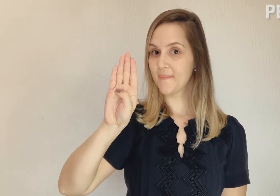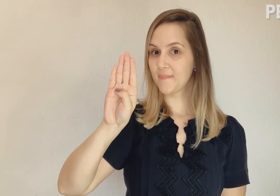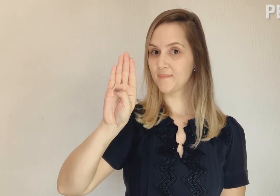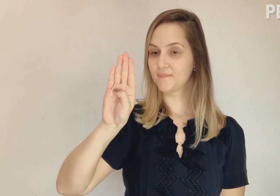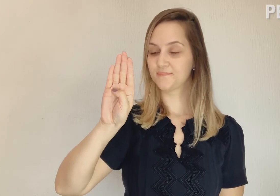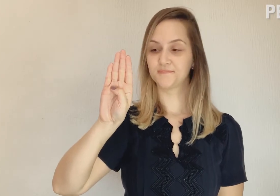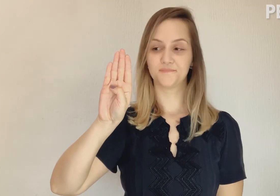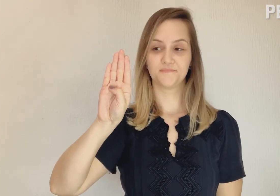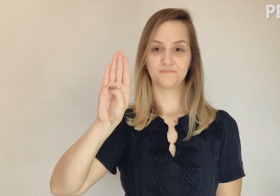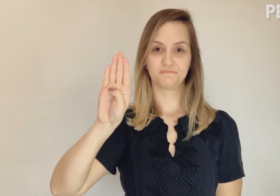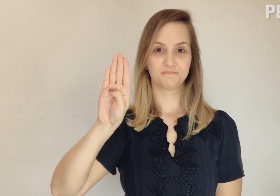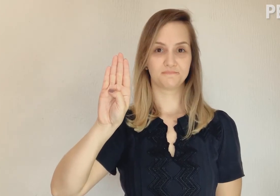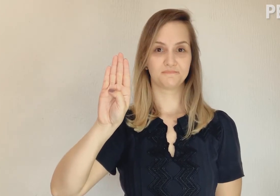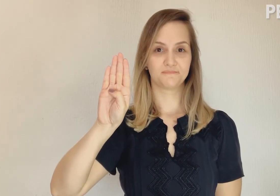B,